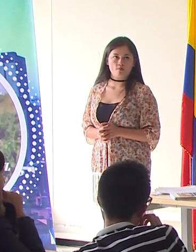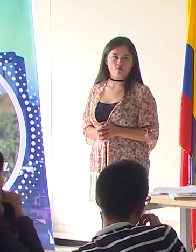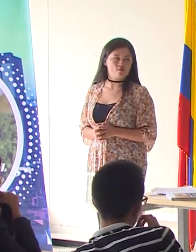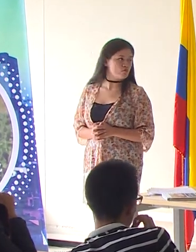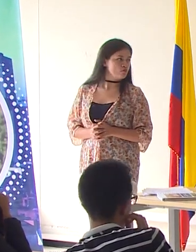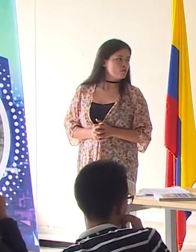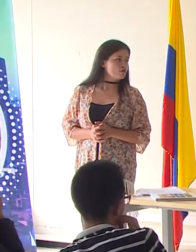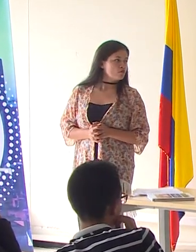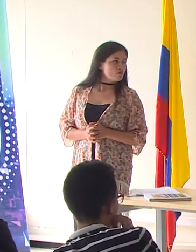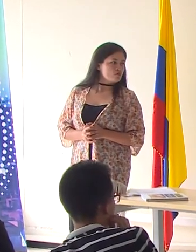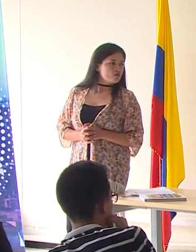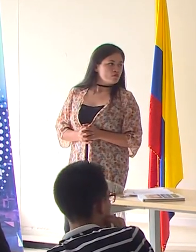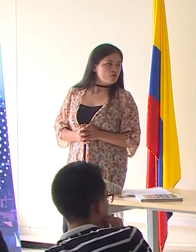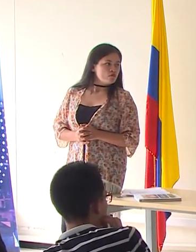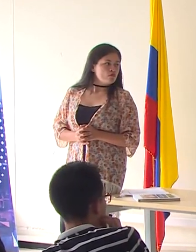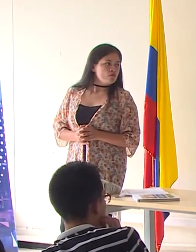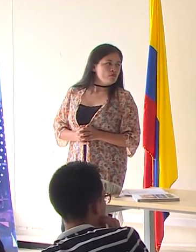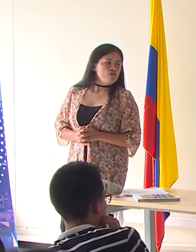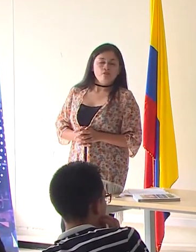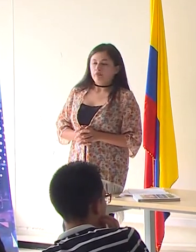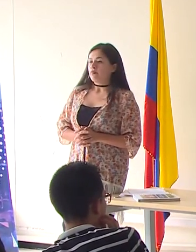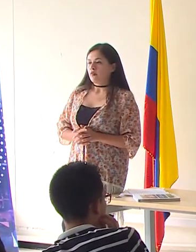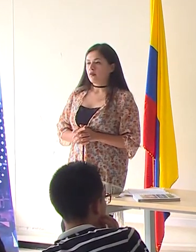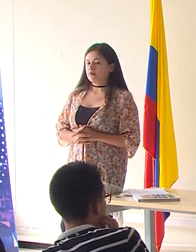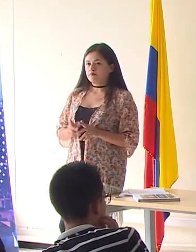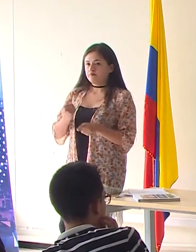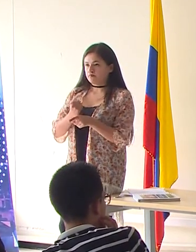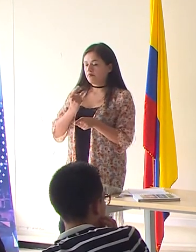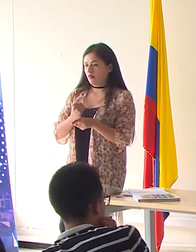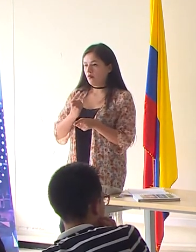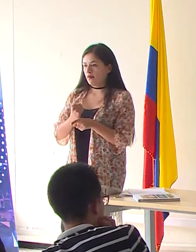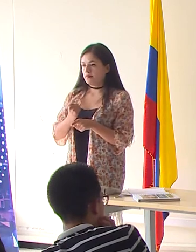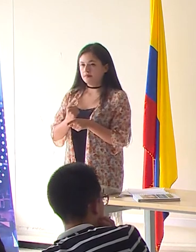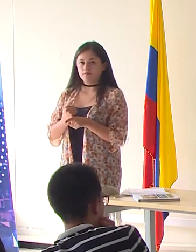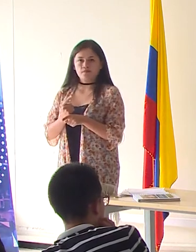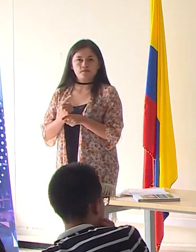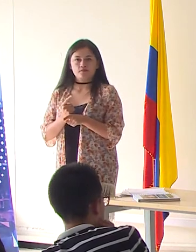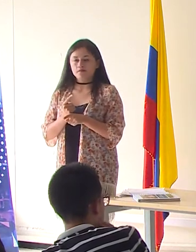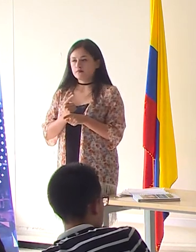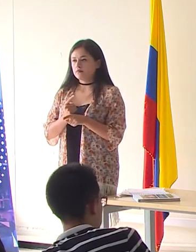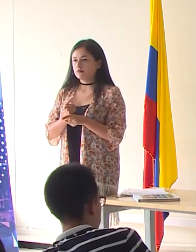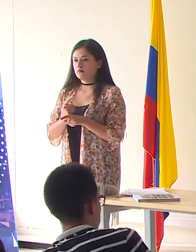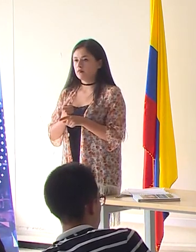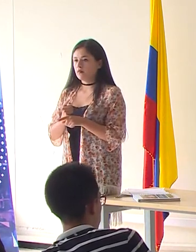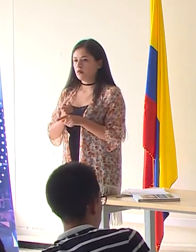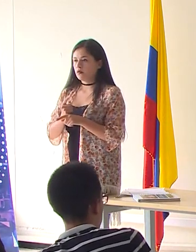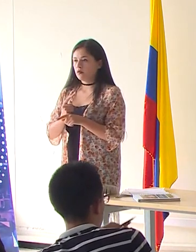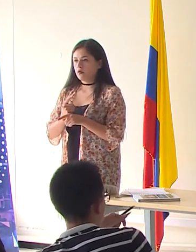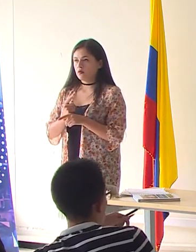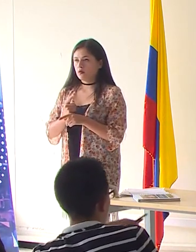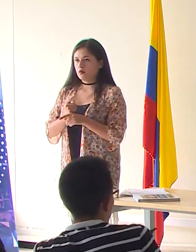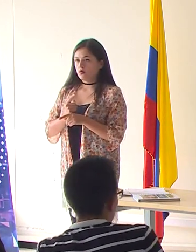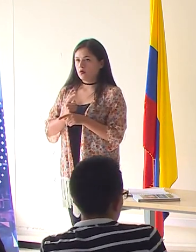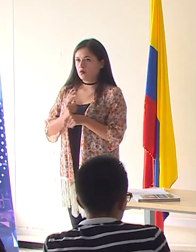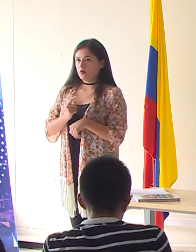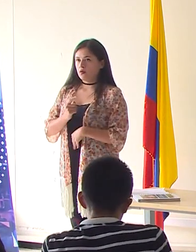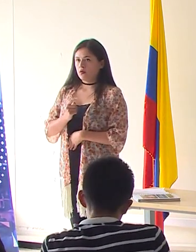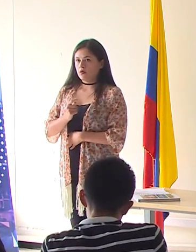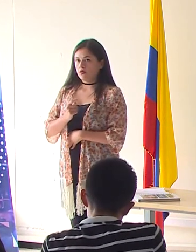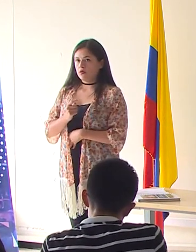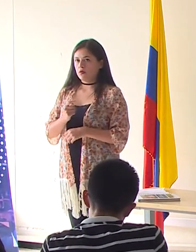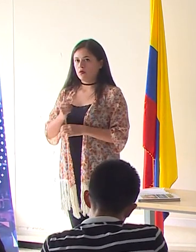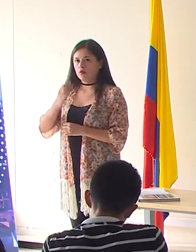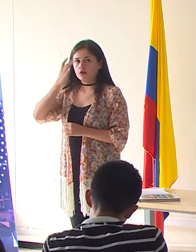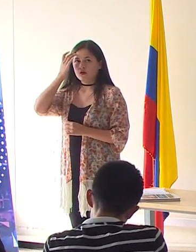tiene un ejemplo de racismo ambiental es precisamente la reserva tomás van der hamen que se ha señalado como un gran